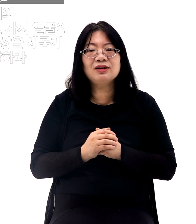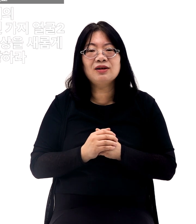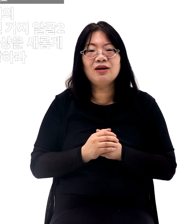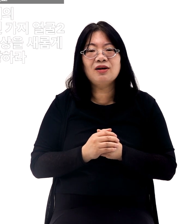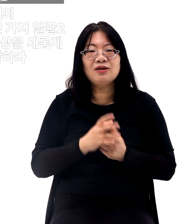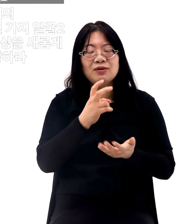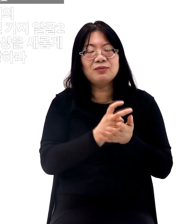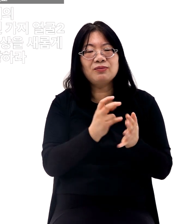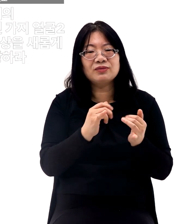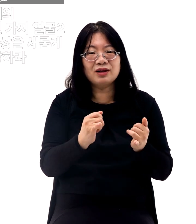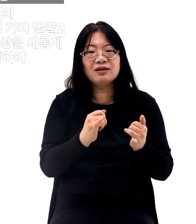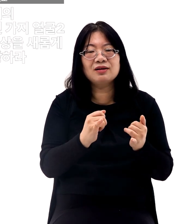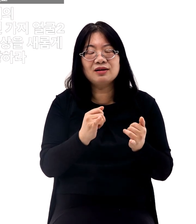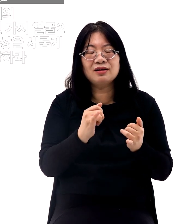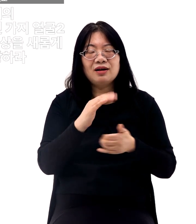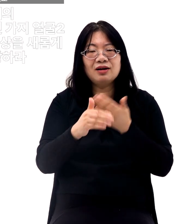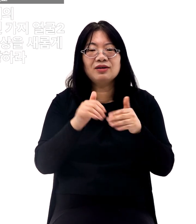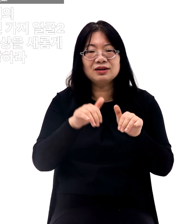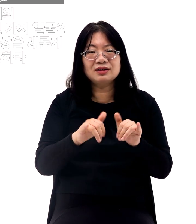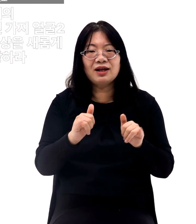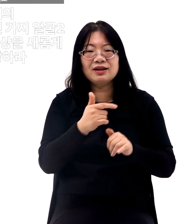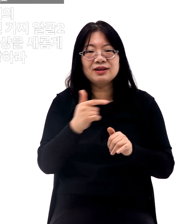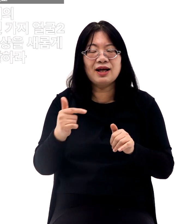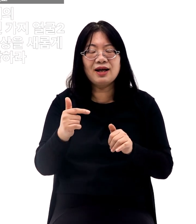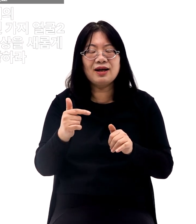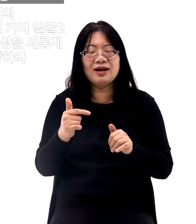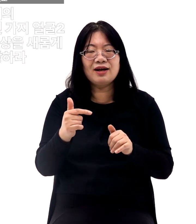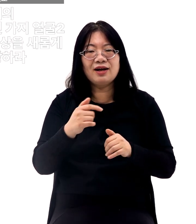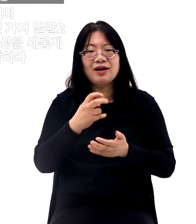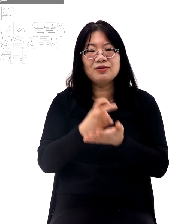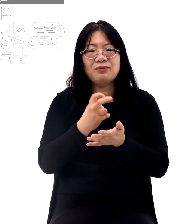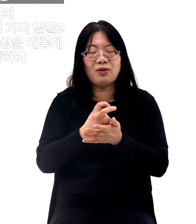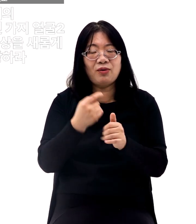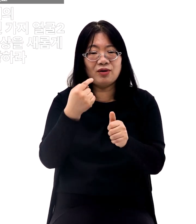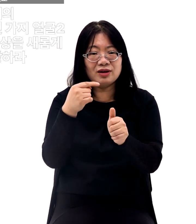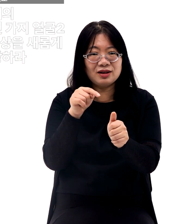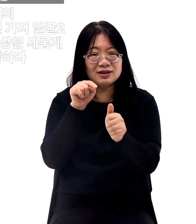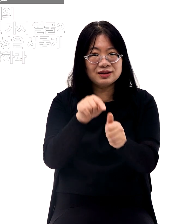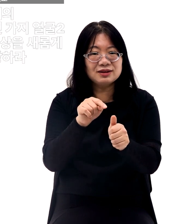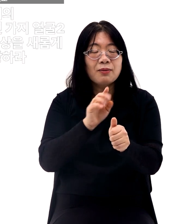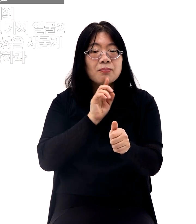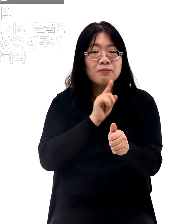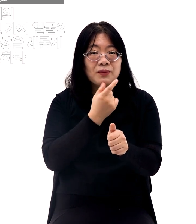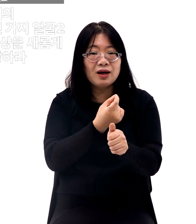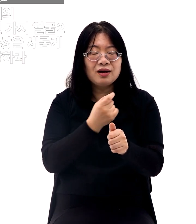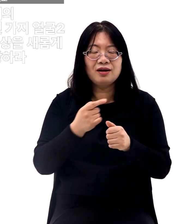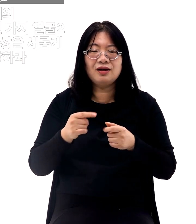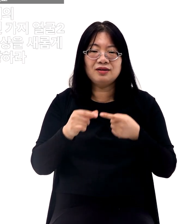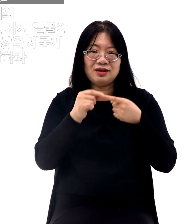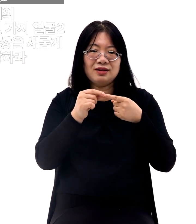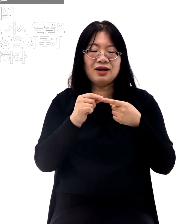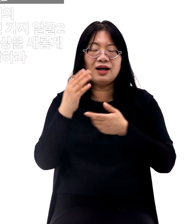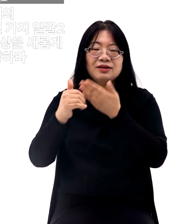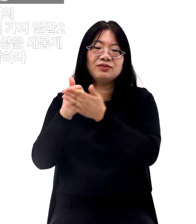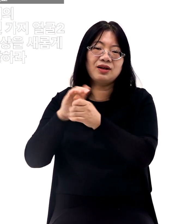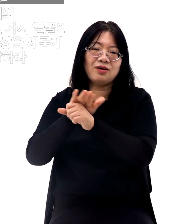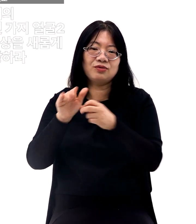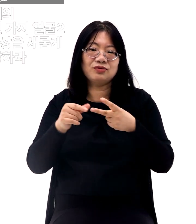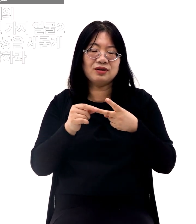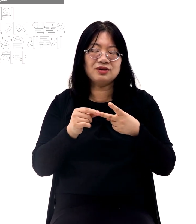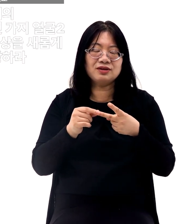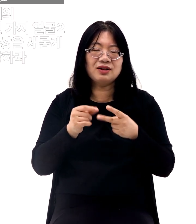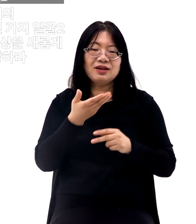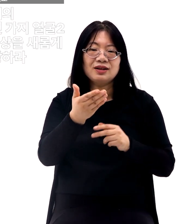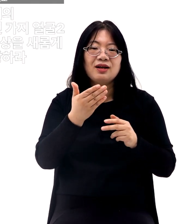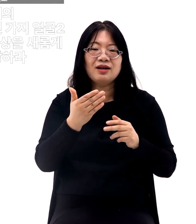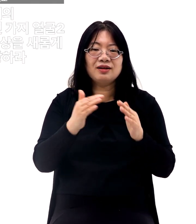그랬어요. 이것이 뭡니까? 하나님을 사랑하고 둘째는 이와 같으니 네 이웃을 내 몸같이